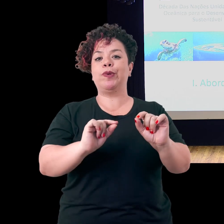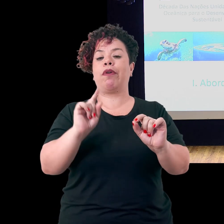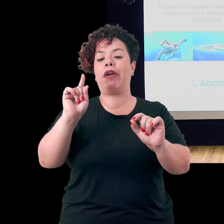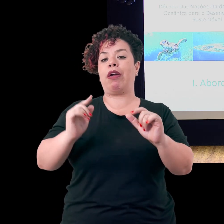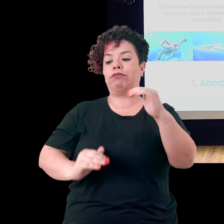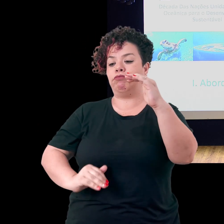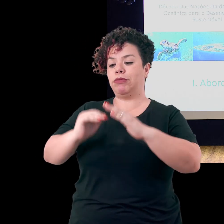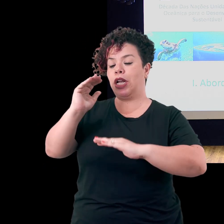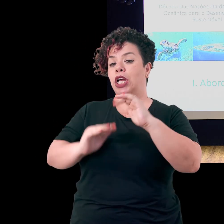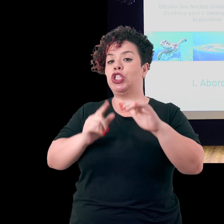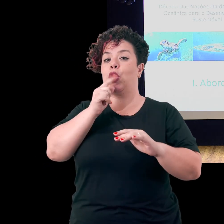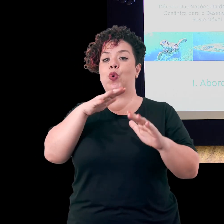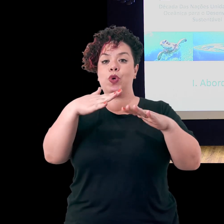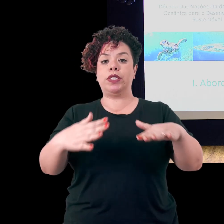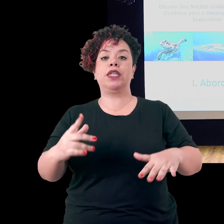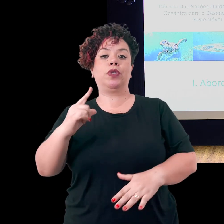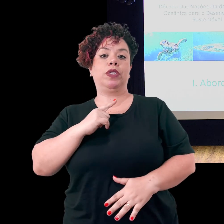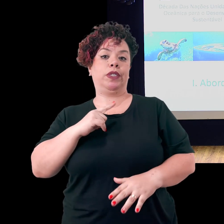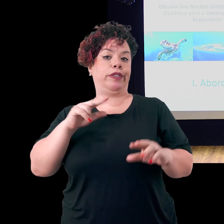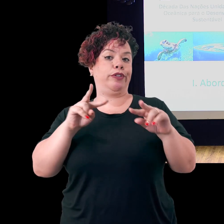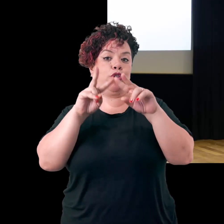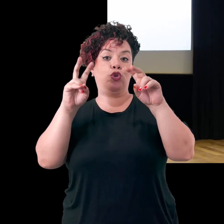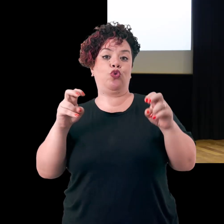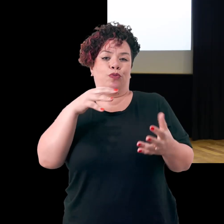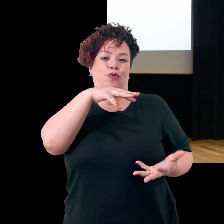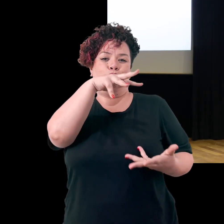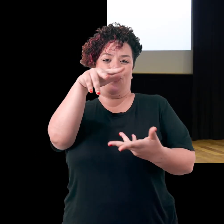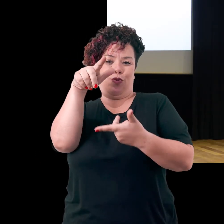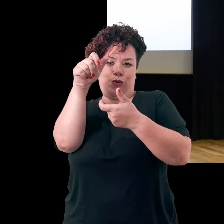das funções que o oceano tem em relação ao